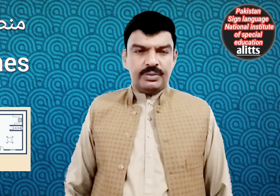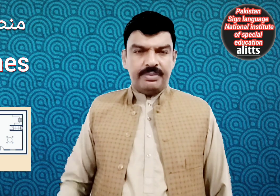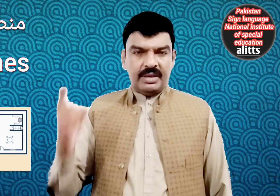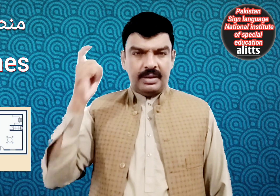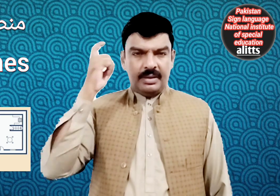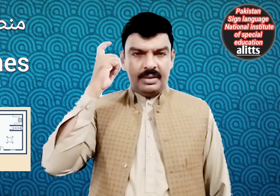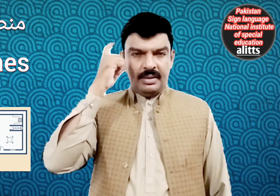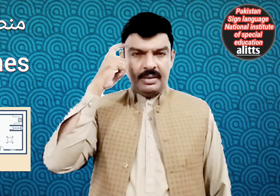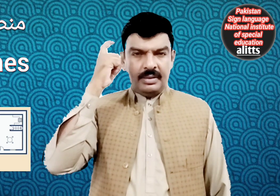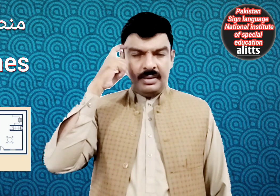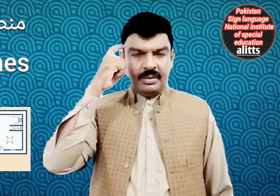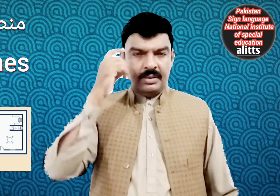मंसूबे,